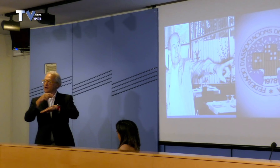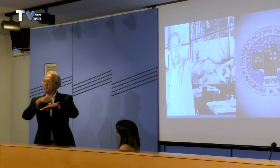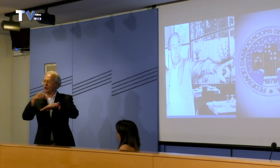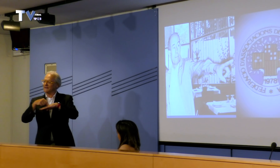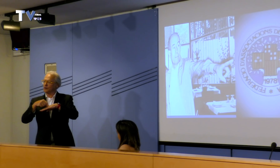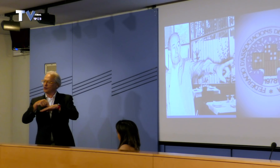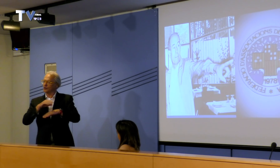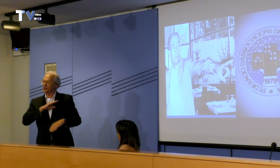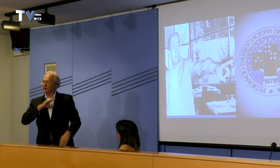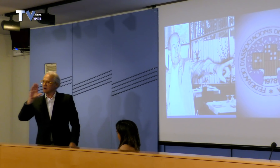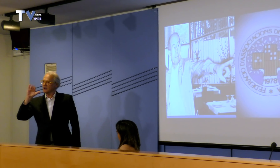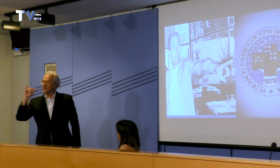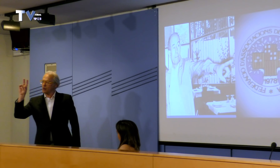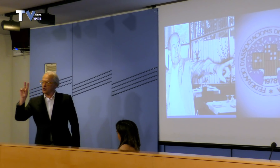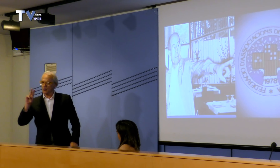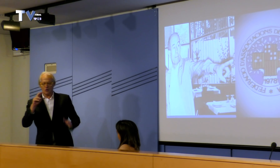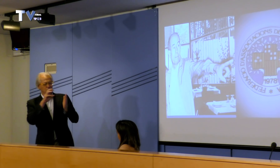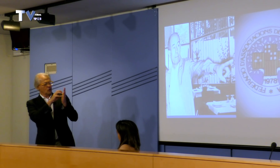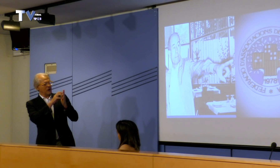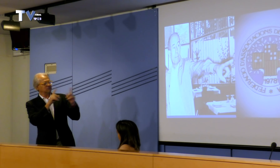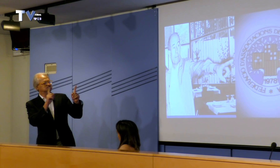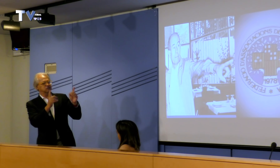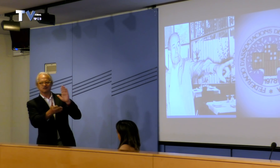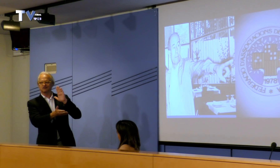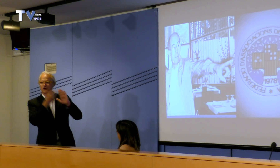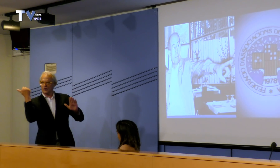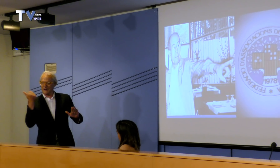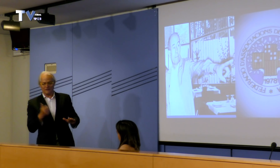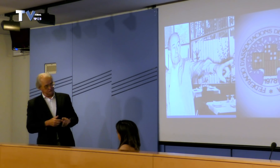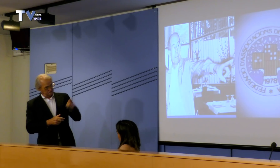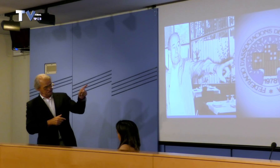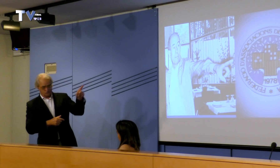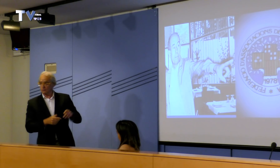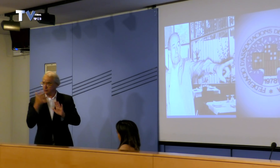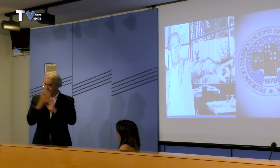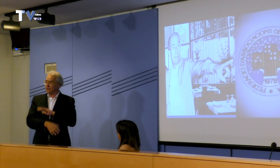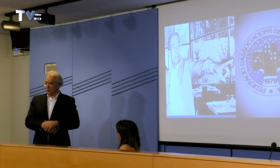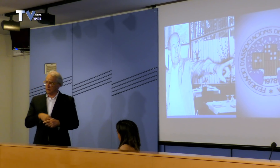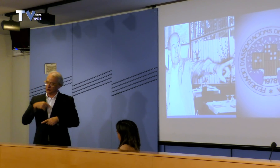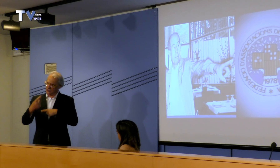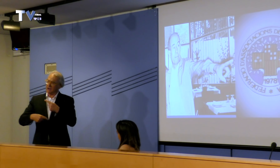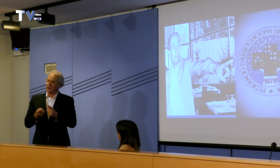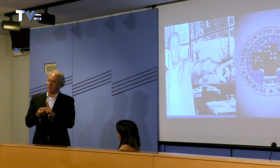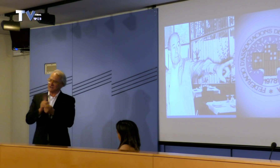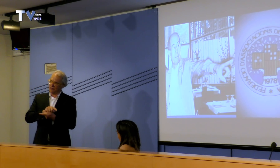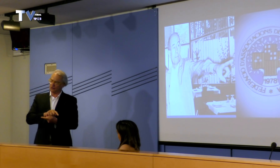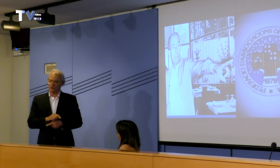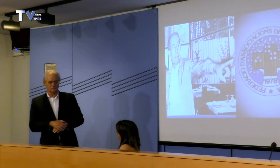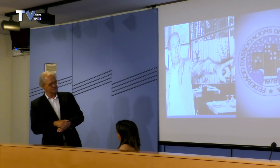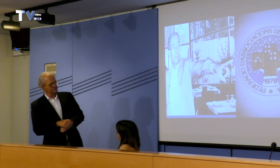semblava com una creu d'un escut o partit polític, no semblava a Convergència i Unió una mica. I el van canviar, van modificar el